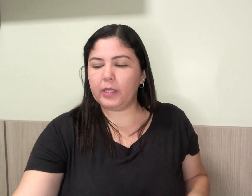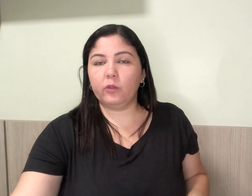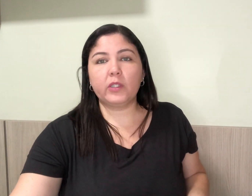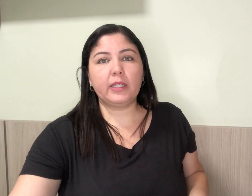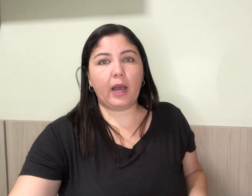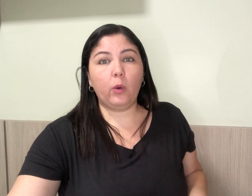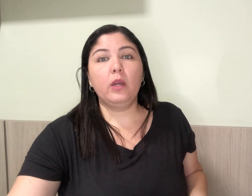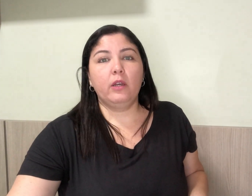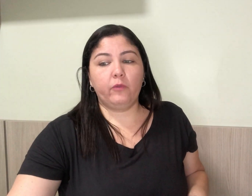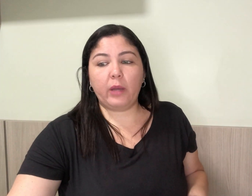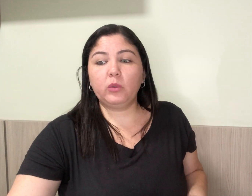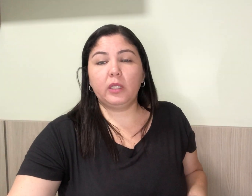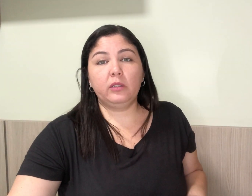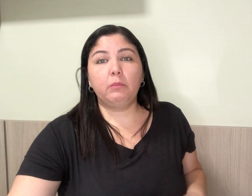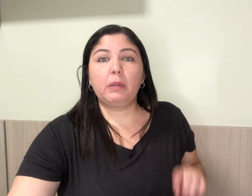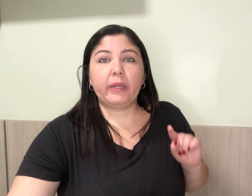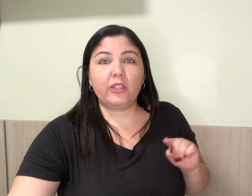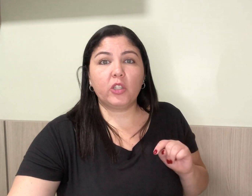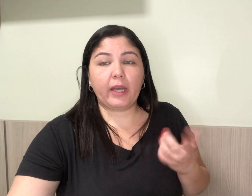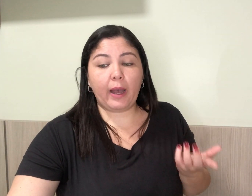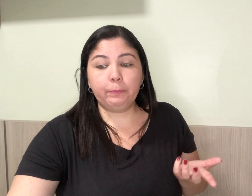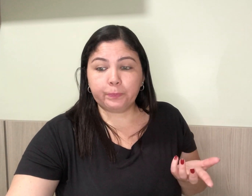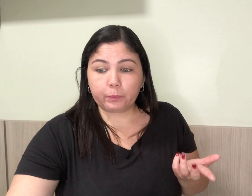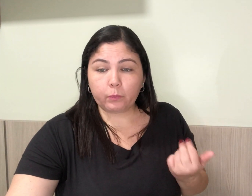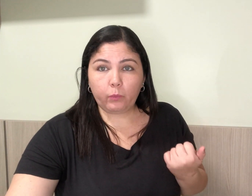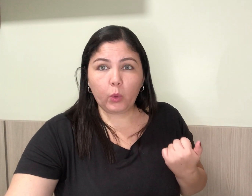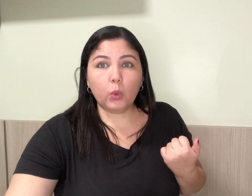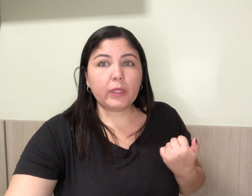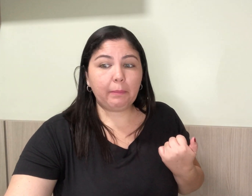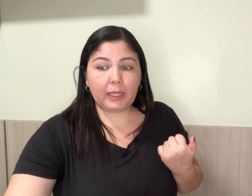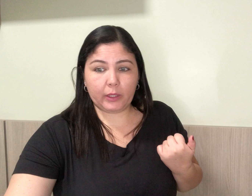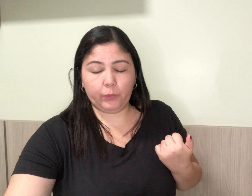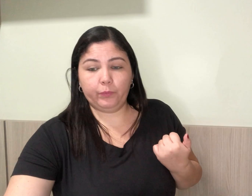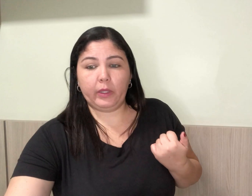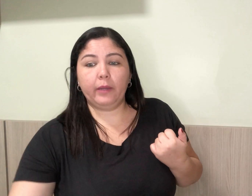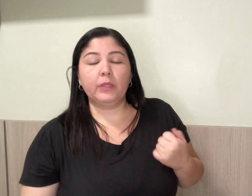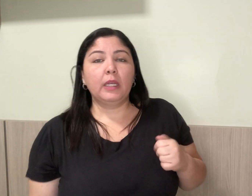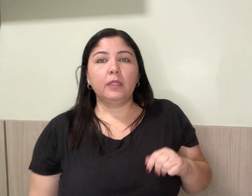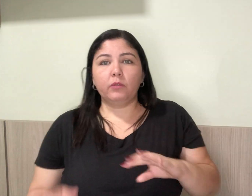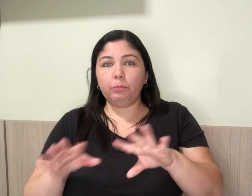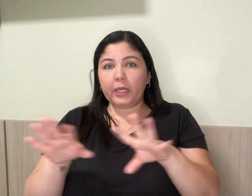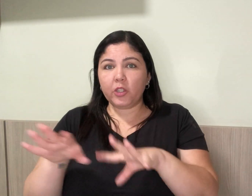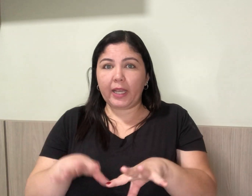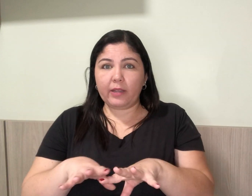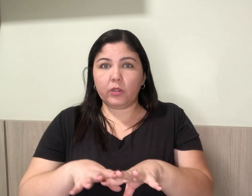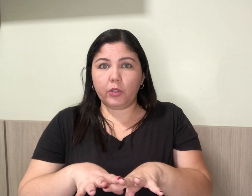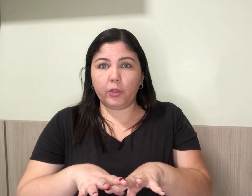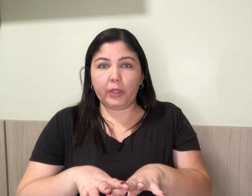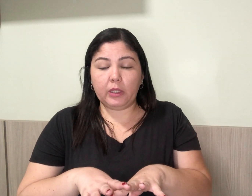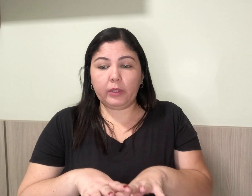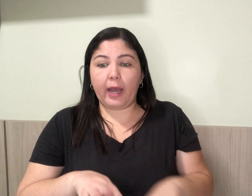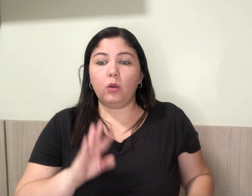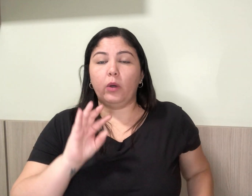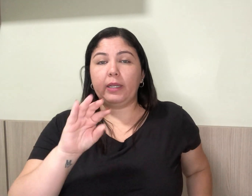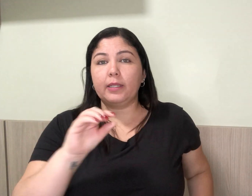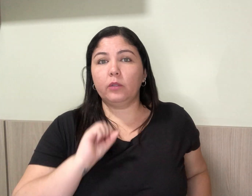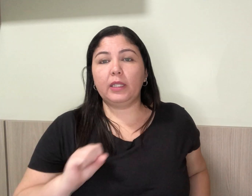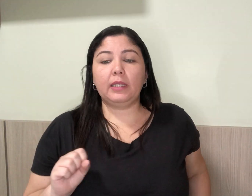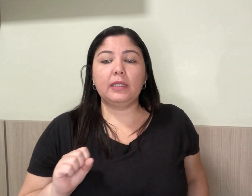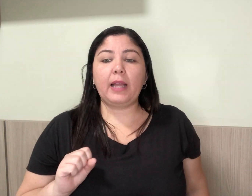expressão facial vai mudando também para indicar o tamanho, né? Então vamos praticar isso que a gente aprendeu até agora, a questão da